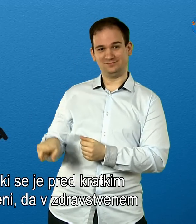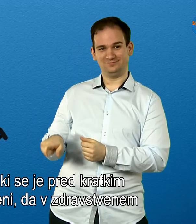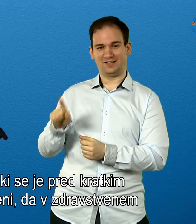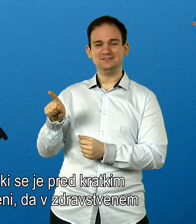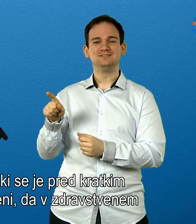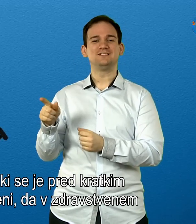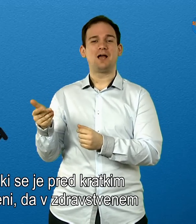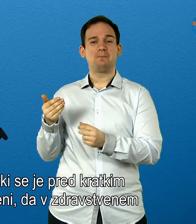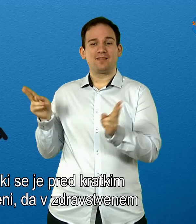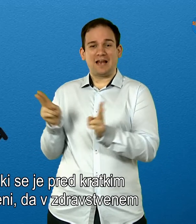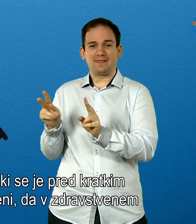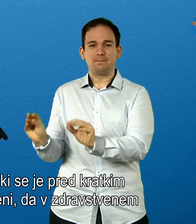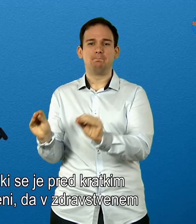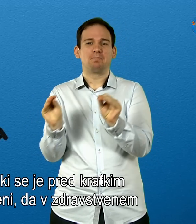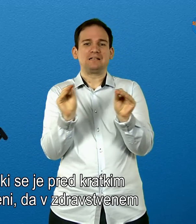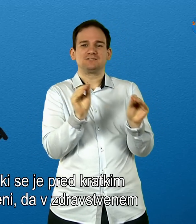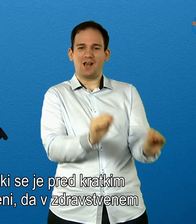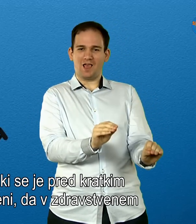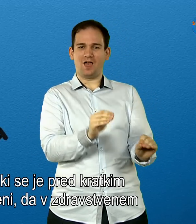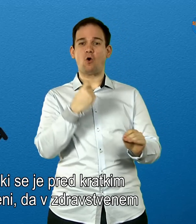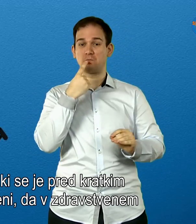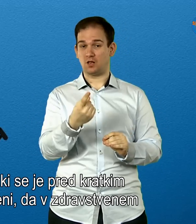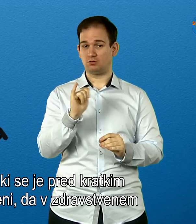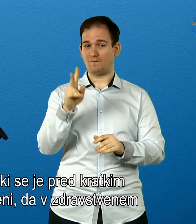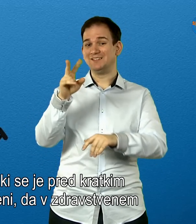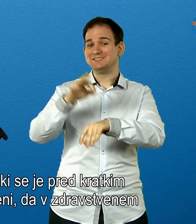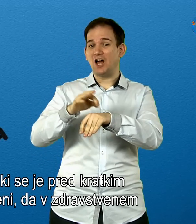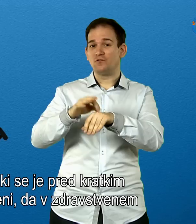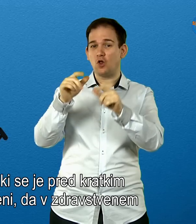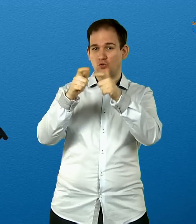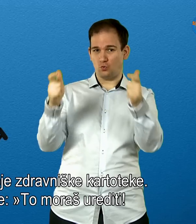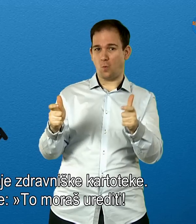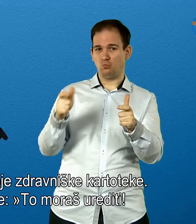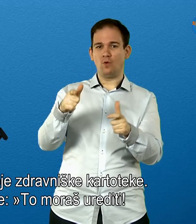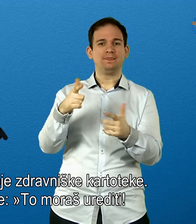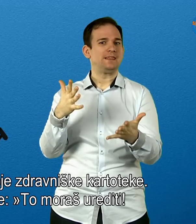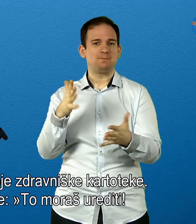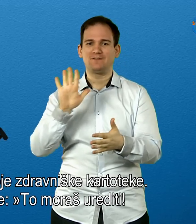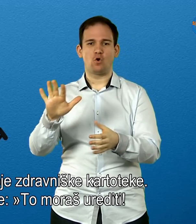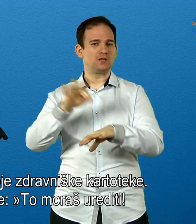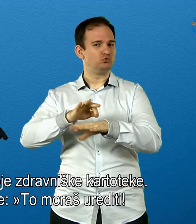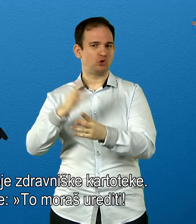Prijateljica, ki se je pred kratkim preselila, omeni, da v zdravstvenem domu nima svoje zdravniške kartoteke.